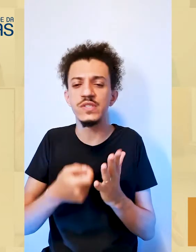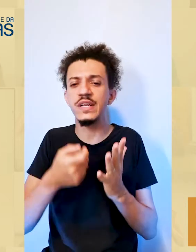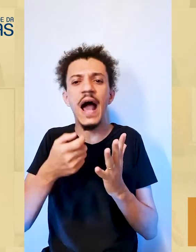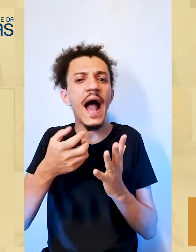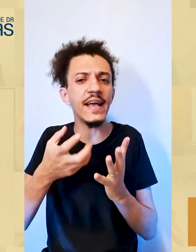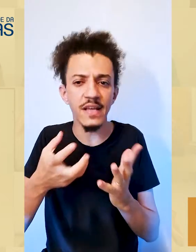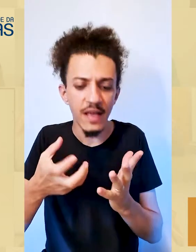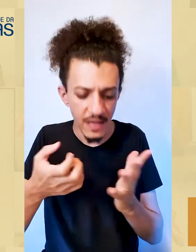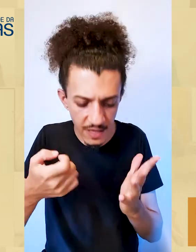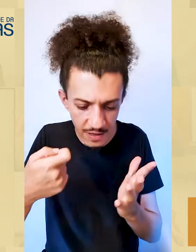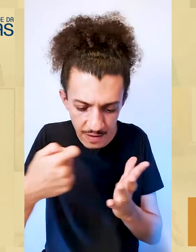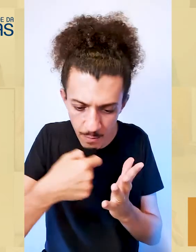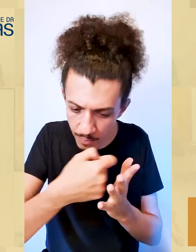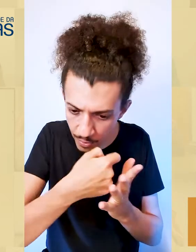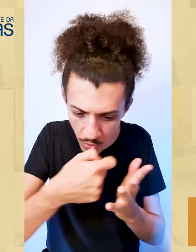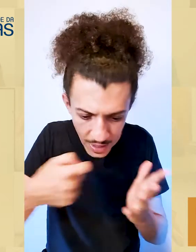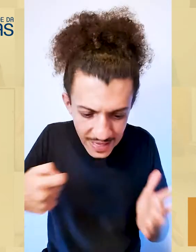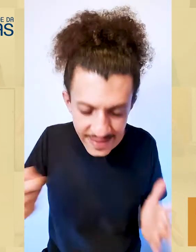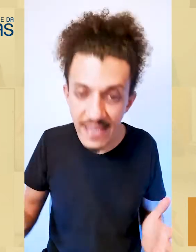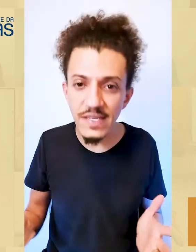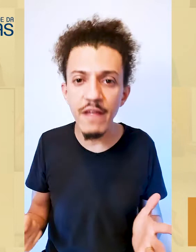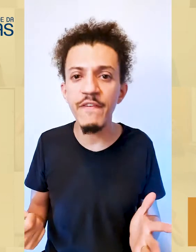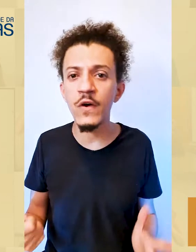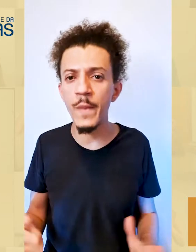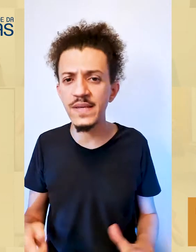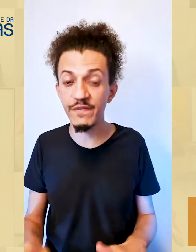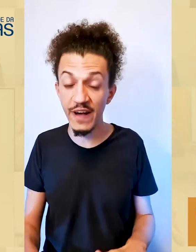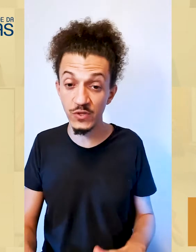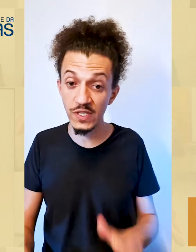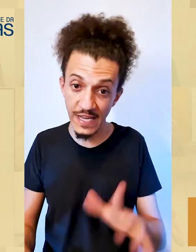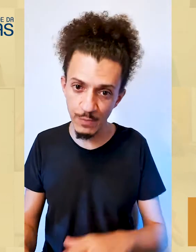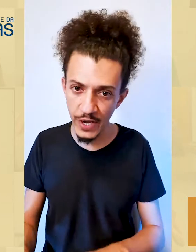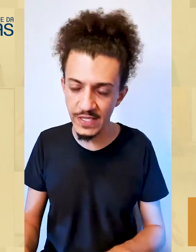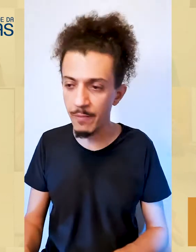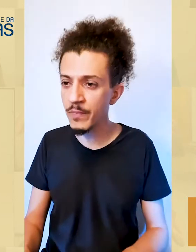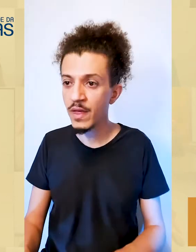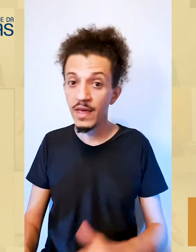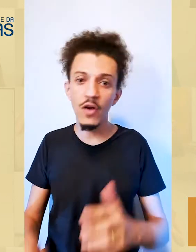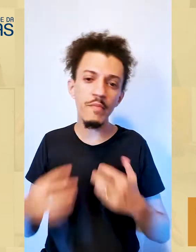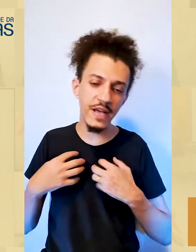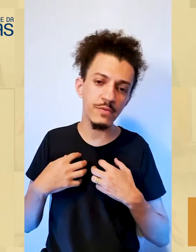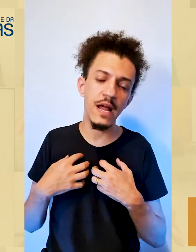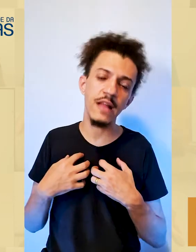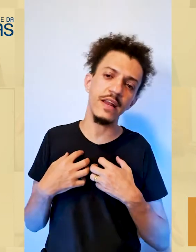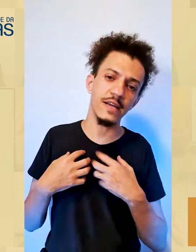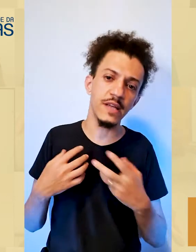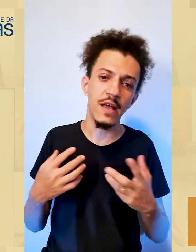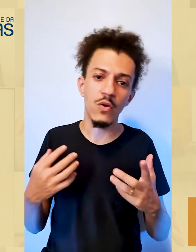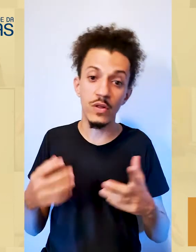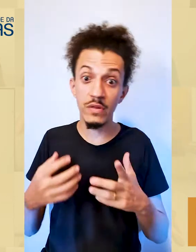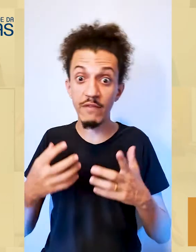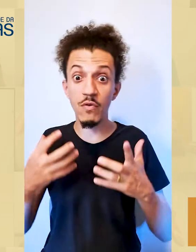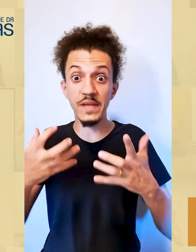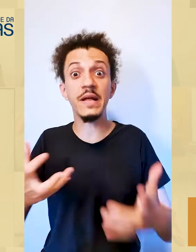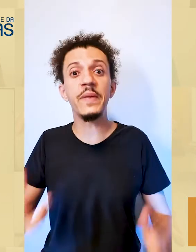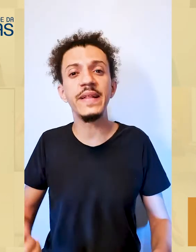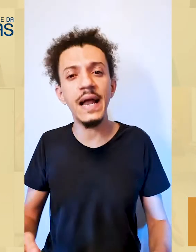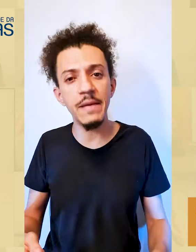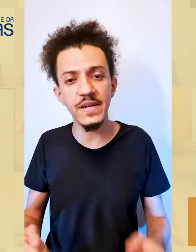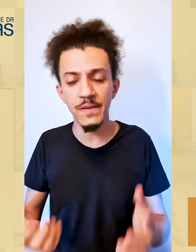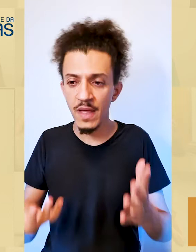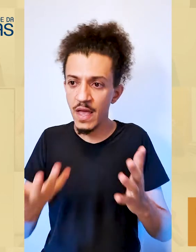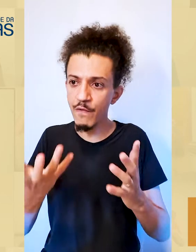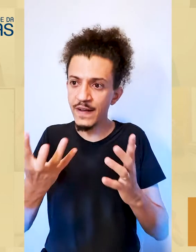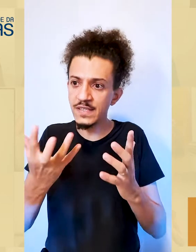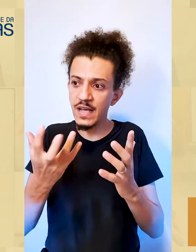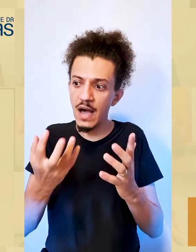faz os sinais e procura ali descrever como é que se faz os sinais. Por exemplo, eu mesmo lá atrás, quando eu estava começando a aprender a